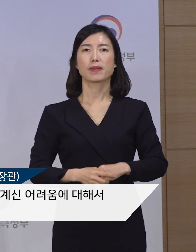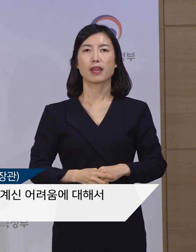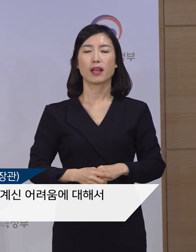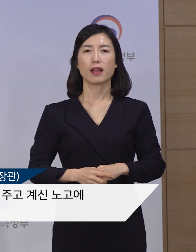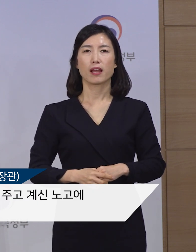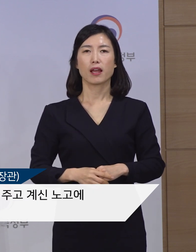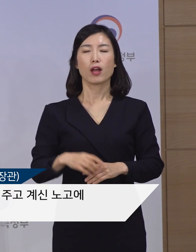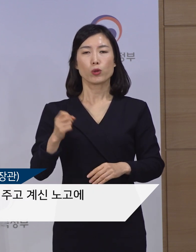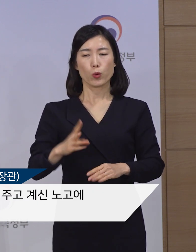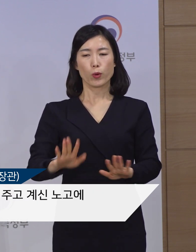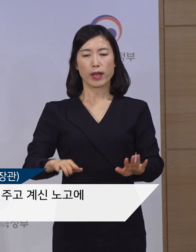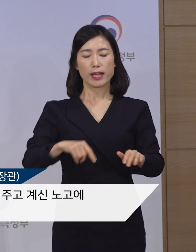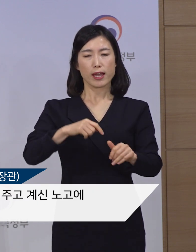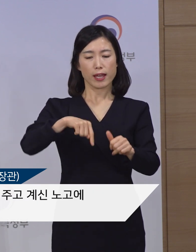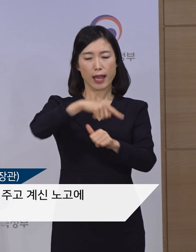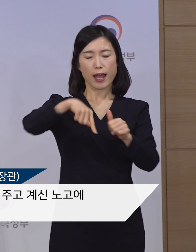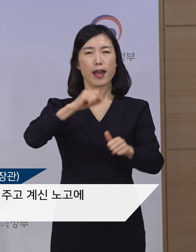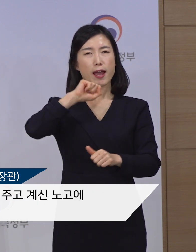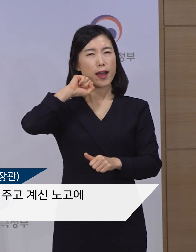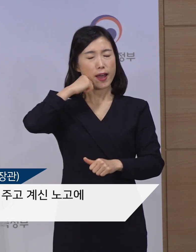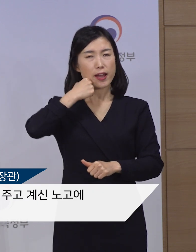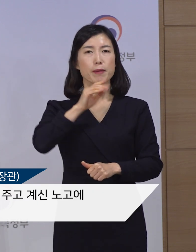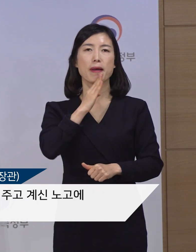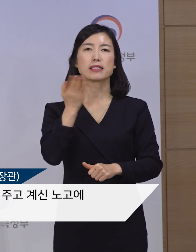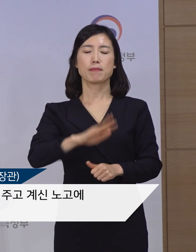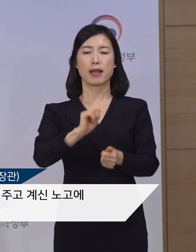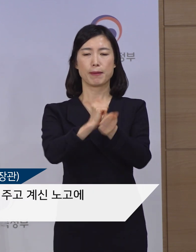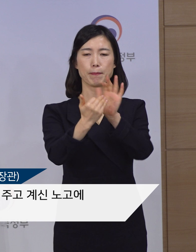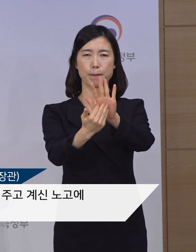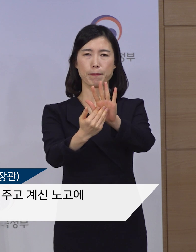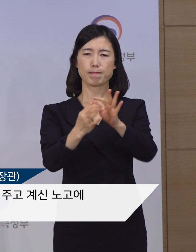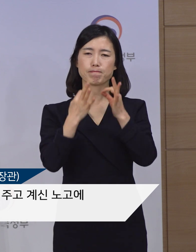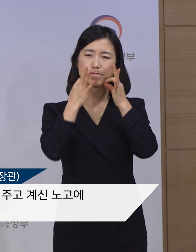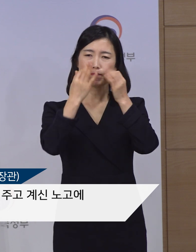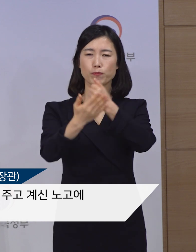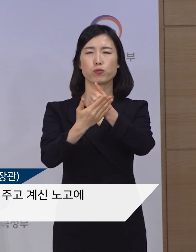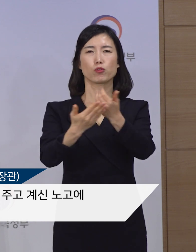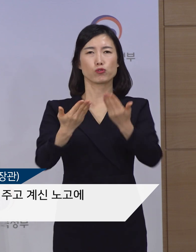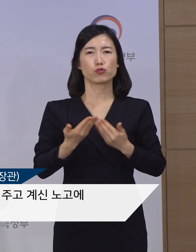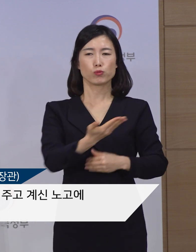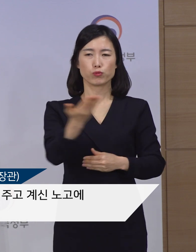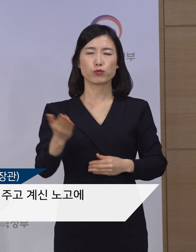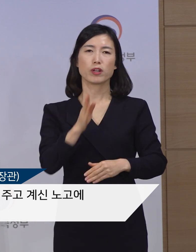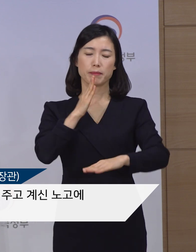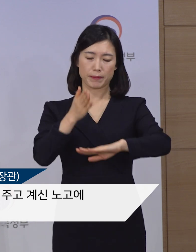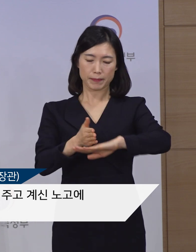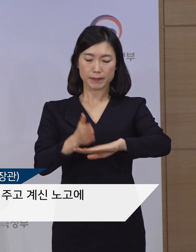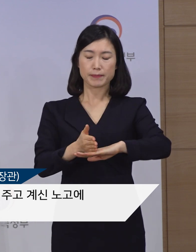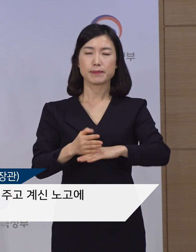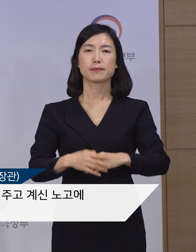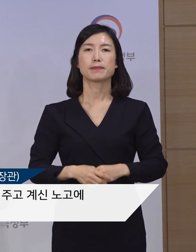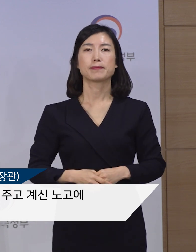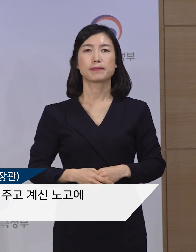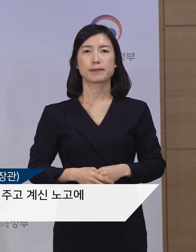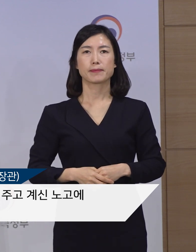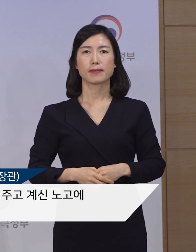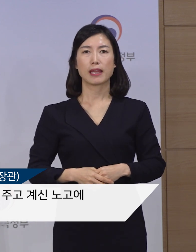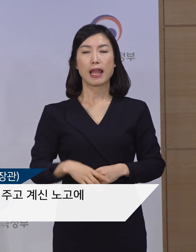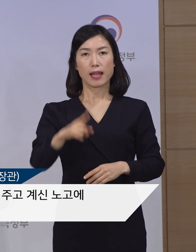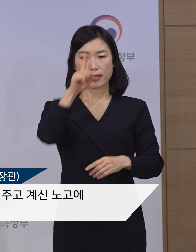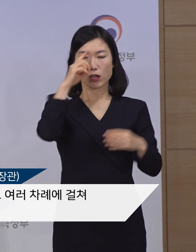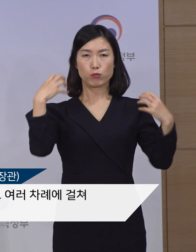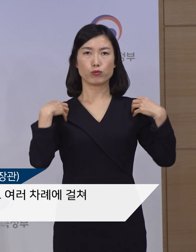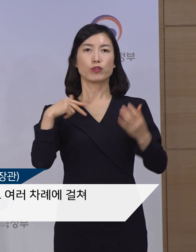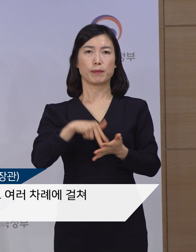심정입니다. 또한 힘든 상황 속에서도 방역에 적극 협조해주고 계신 노고에 깊이